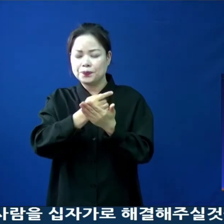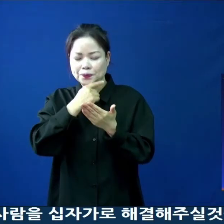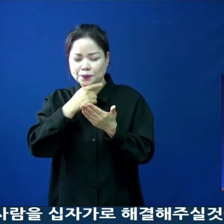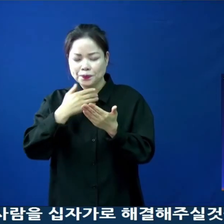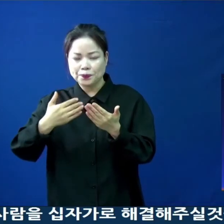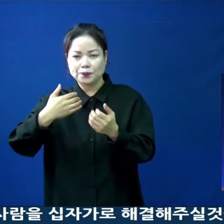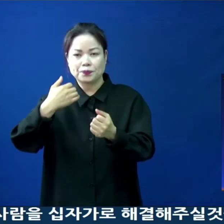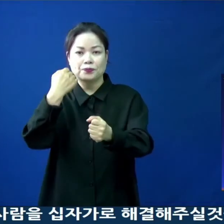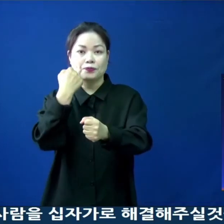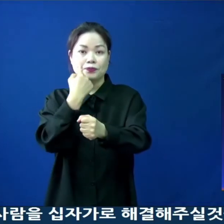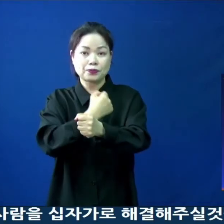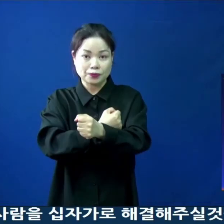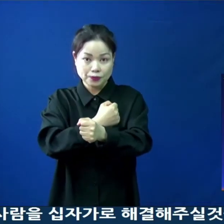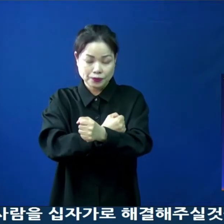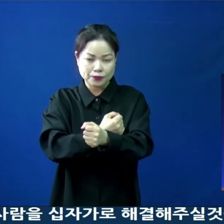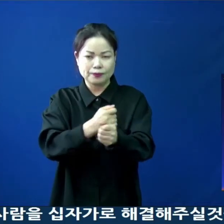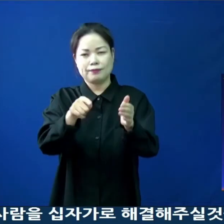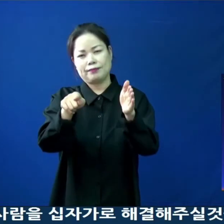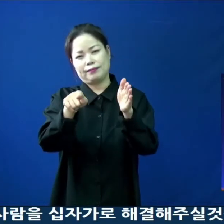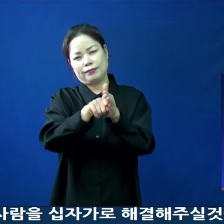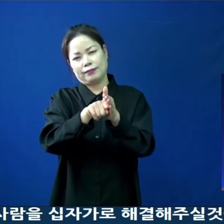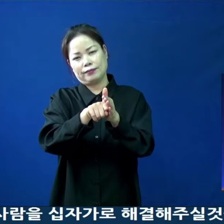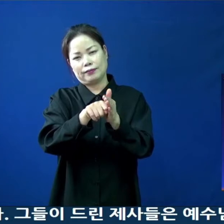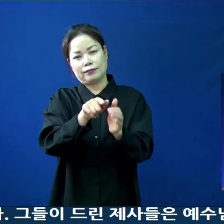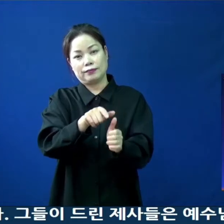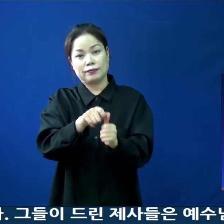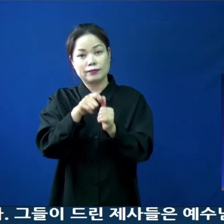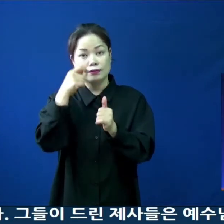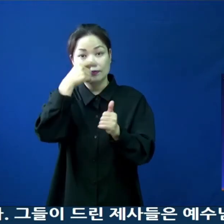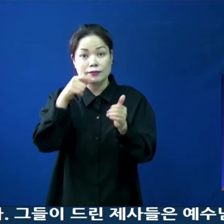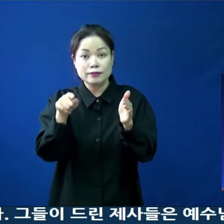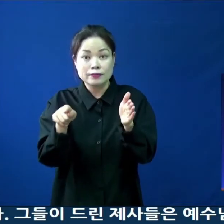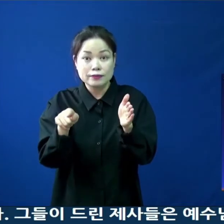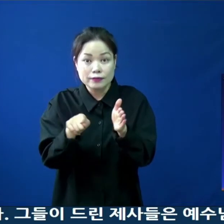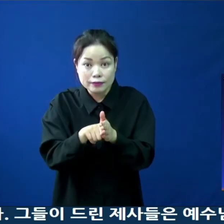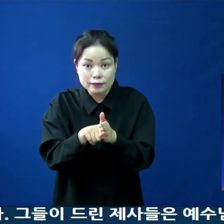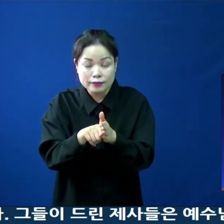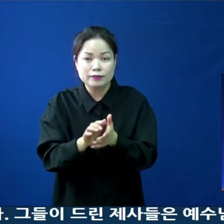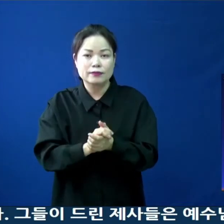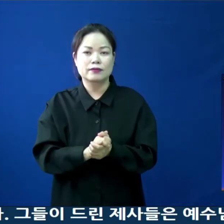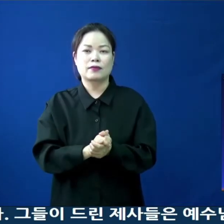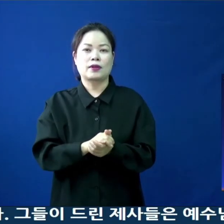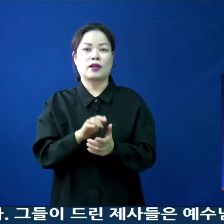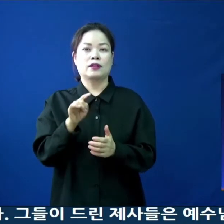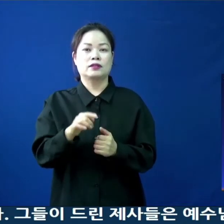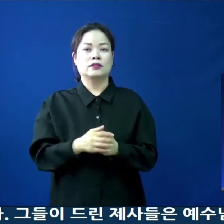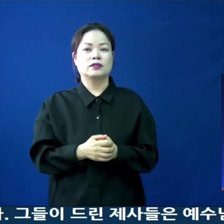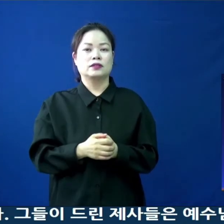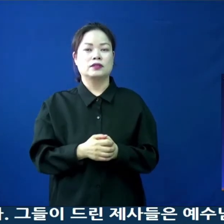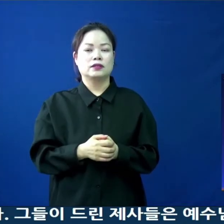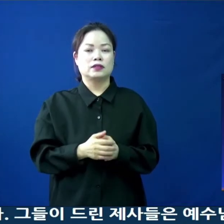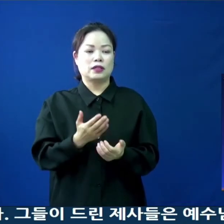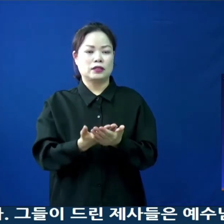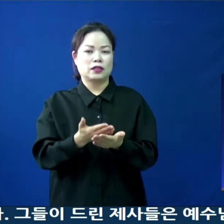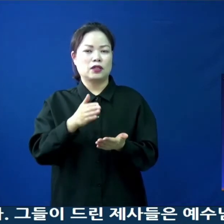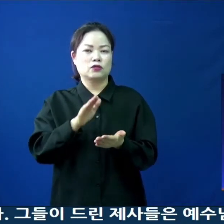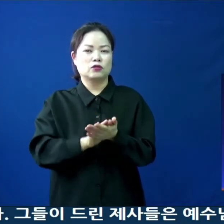공로에 근거해서 믿음으로 구원받은 줄 믿습니다. 이것이 우리 개혁주의